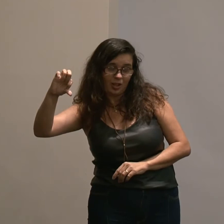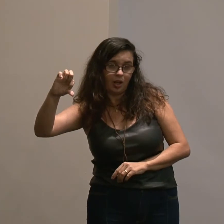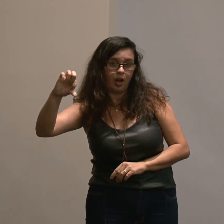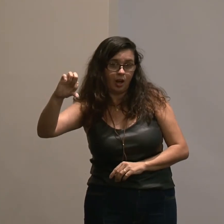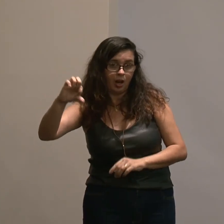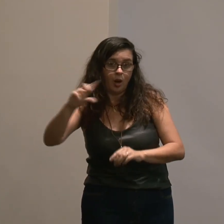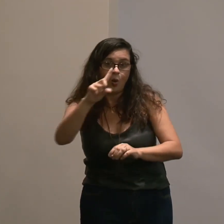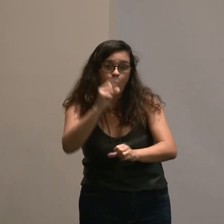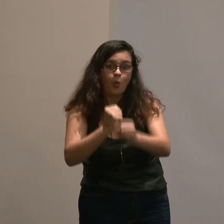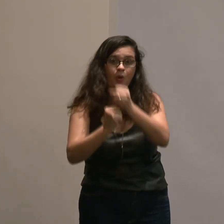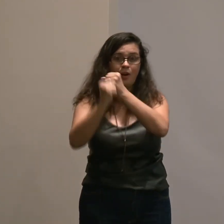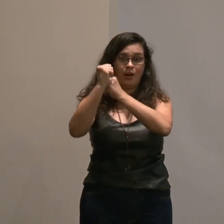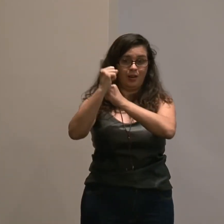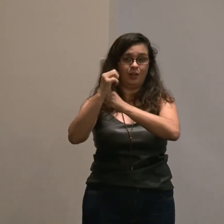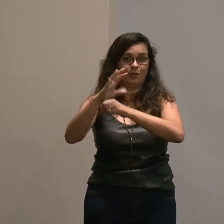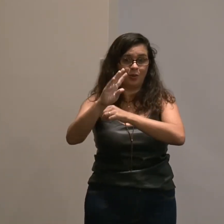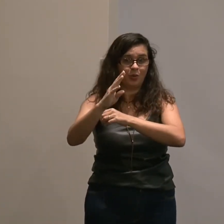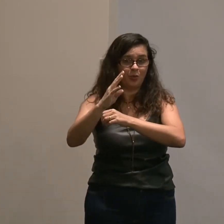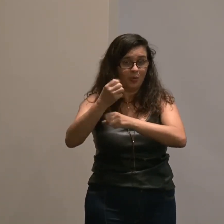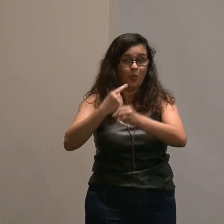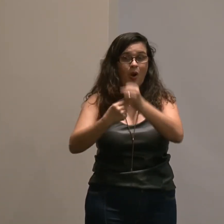1879 um ano antes